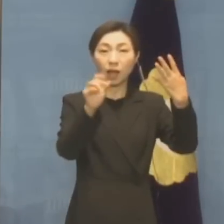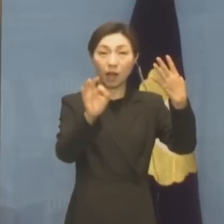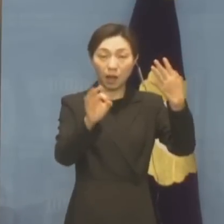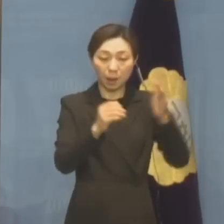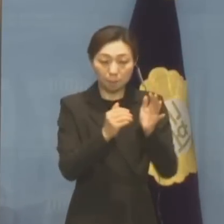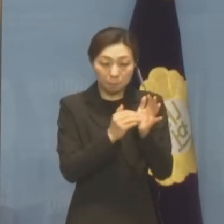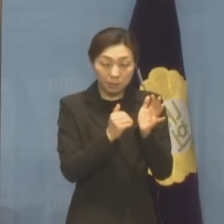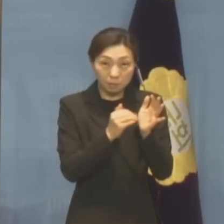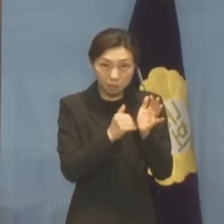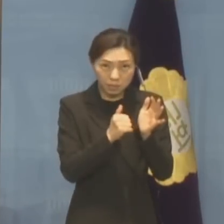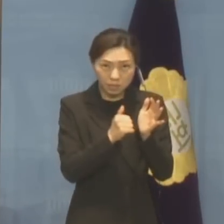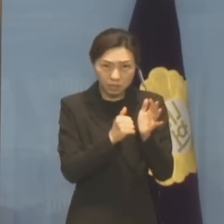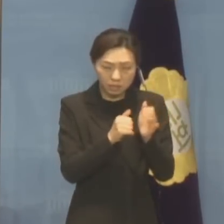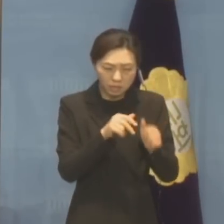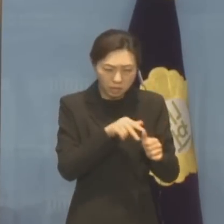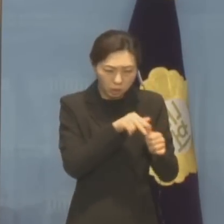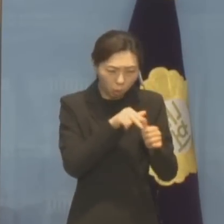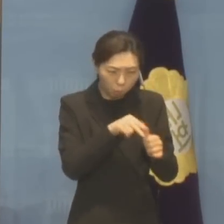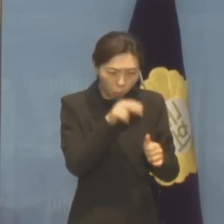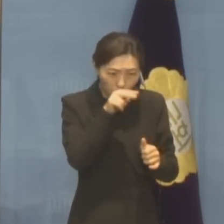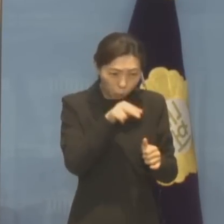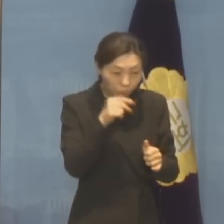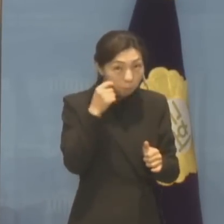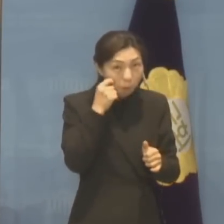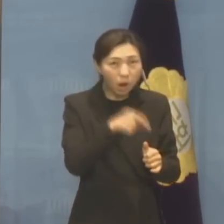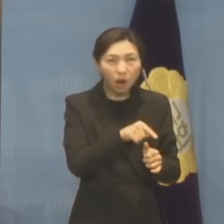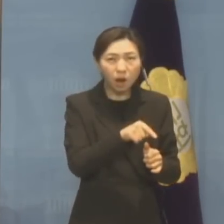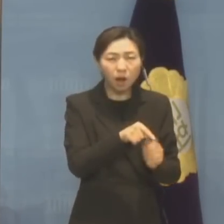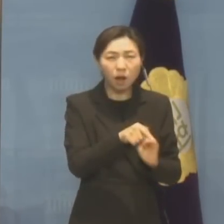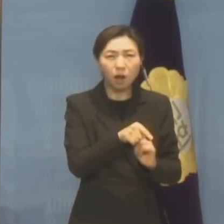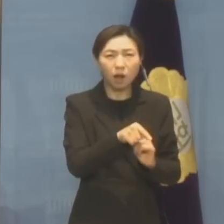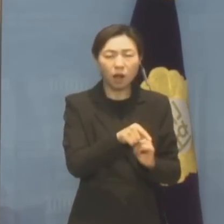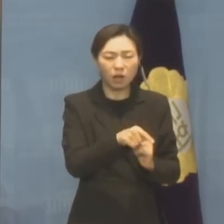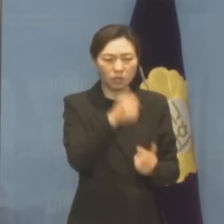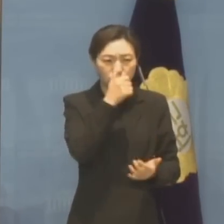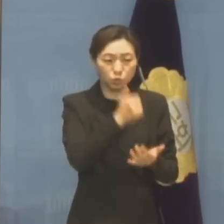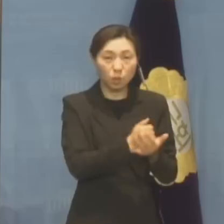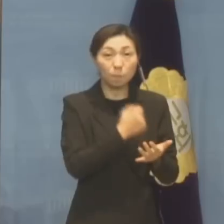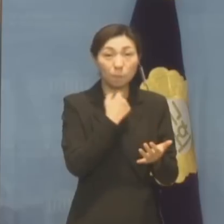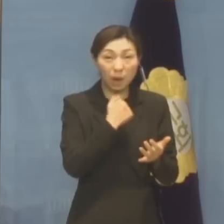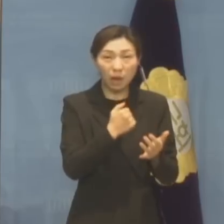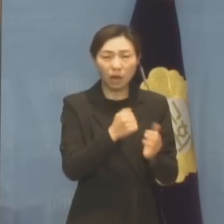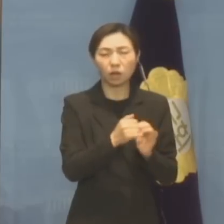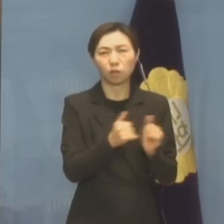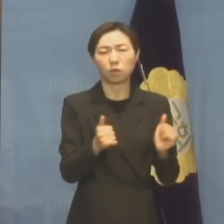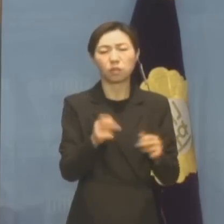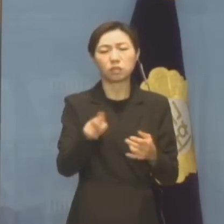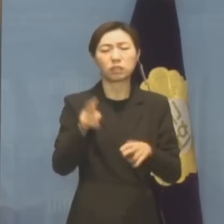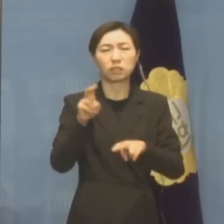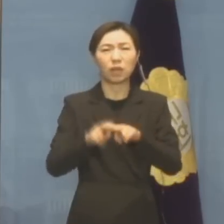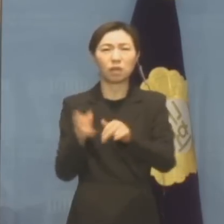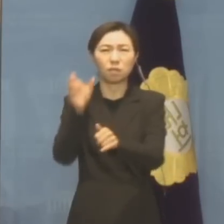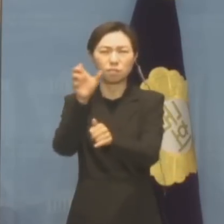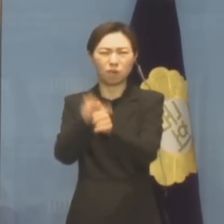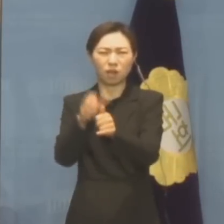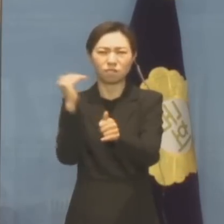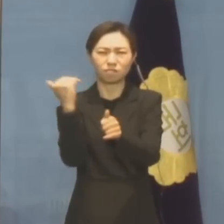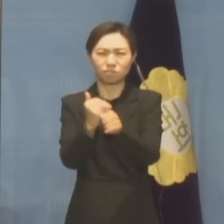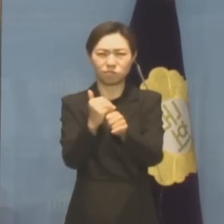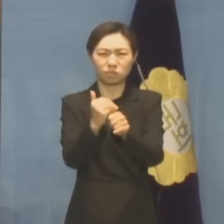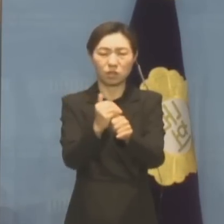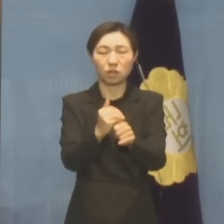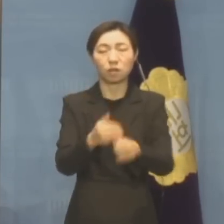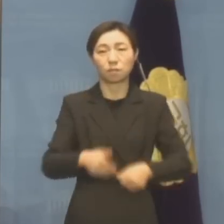인가가 해제된 사람은 비밀을 취급하는 직책으로부터 해임되어야 한다. 이